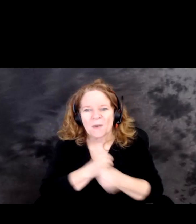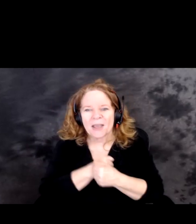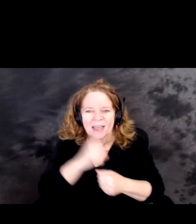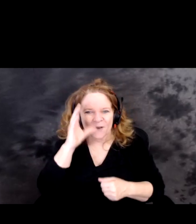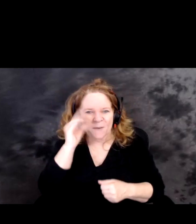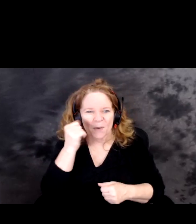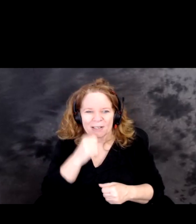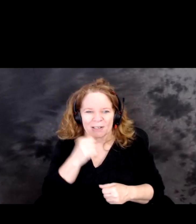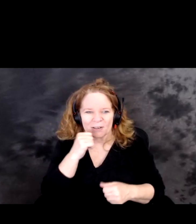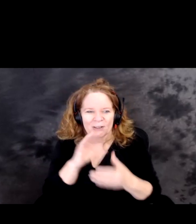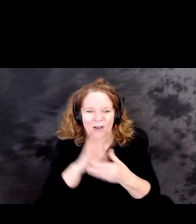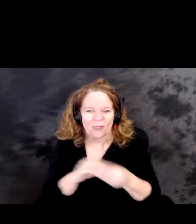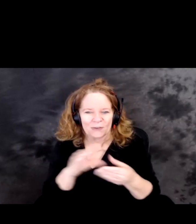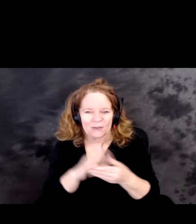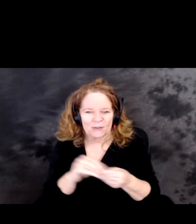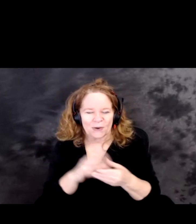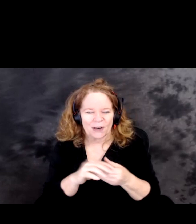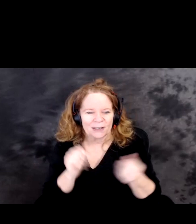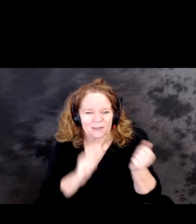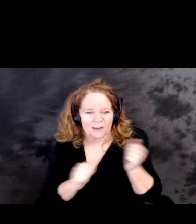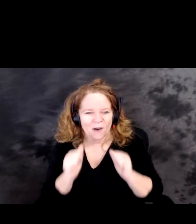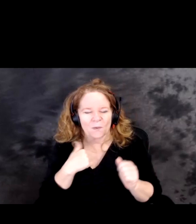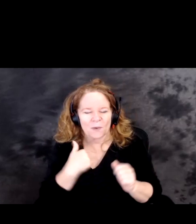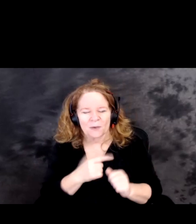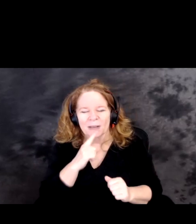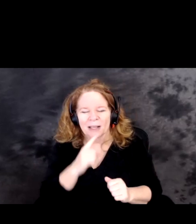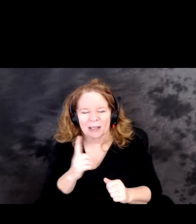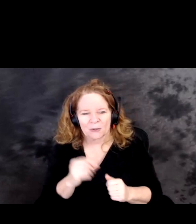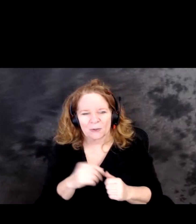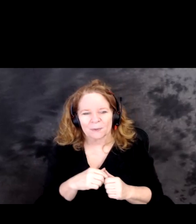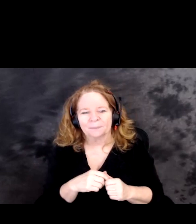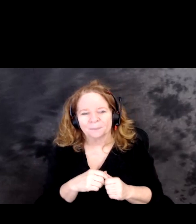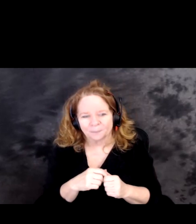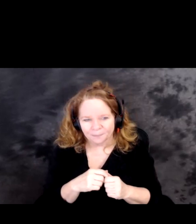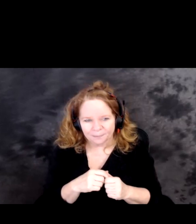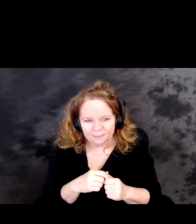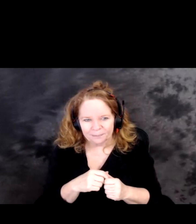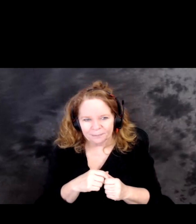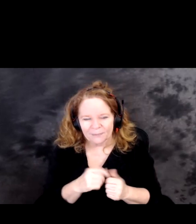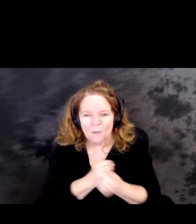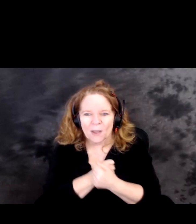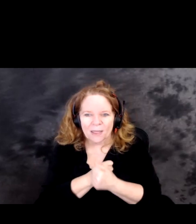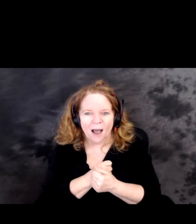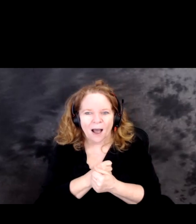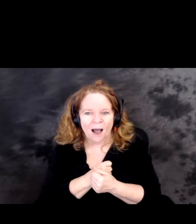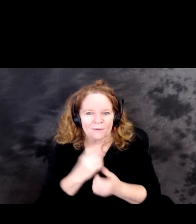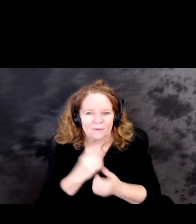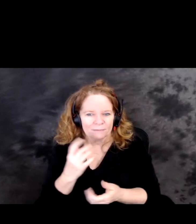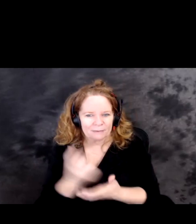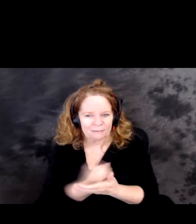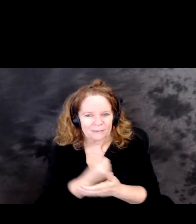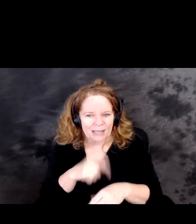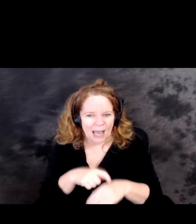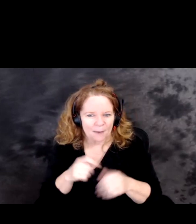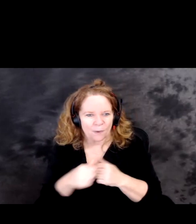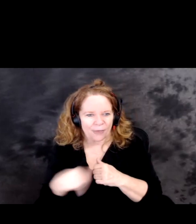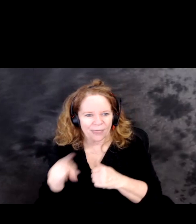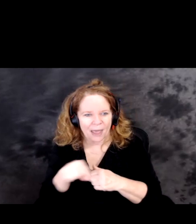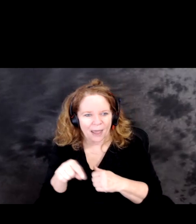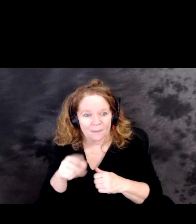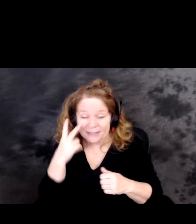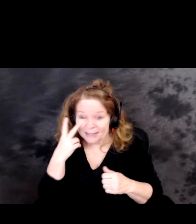Gwen. Nos encanta a nuestros niños y niñas en la hora del cuento, ¿verdad? Sí, nos encanta estar aquí con ellos.